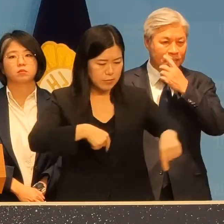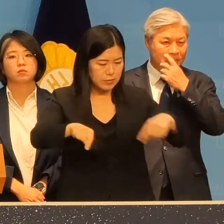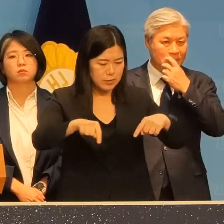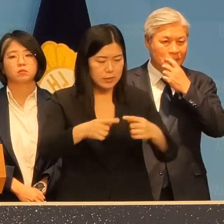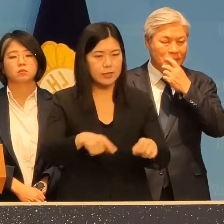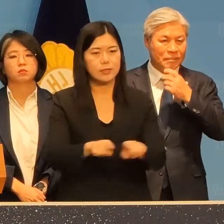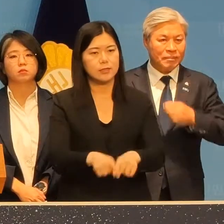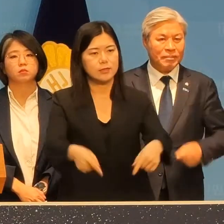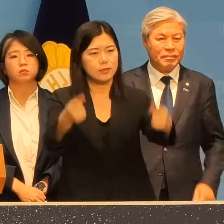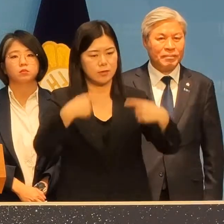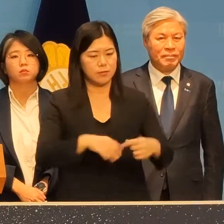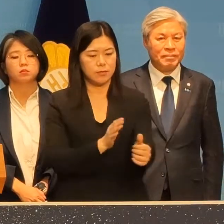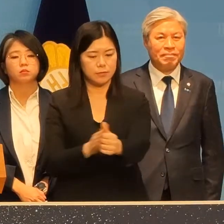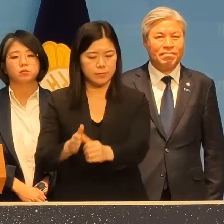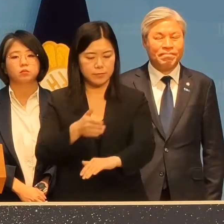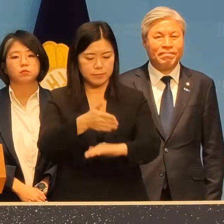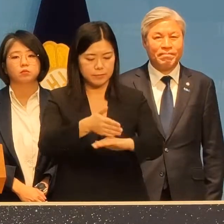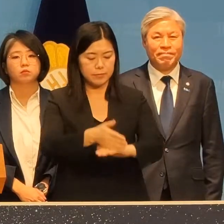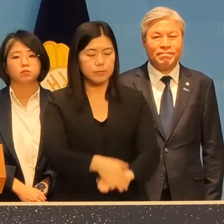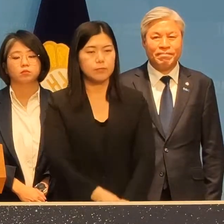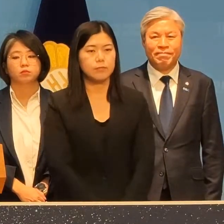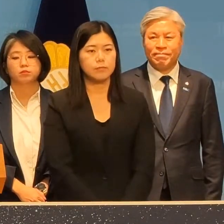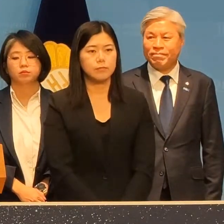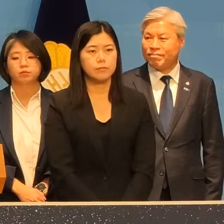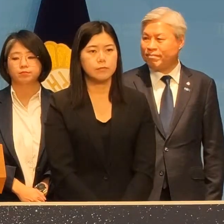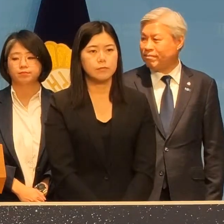함께 해주십시오. 고맙습니다.